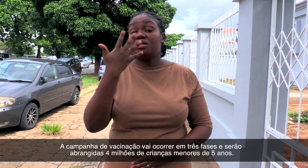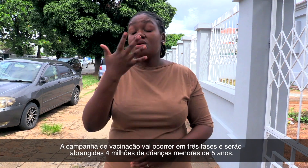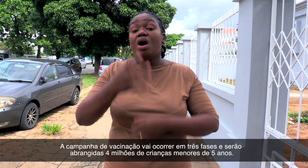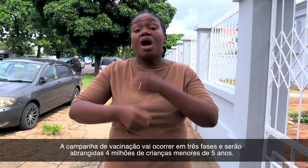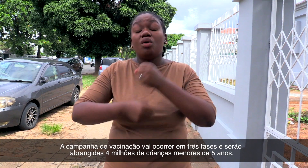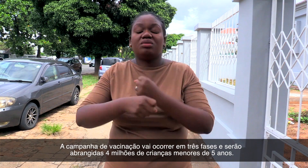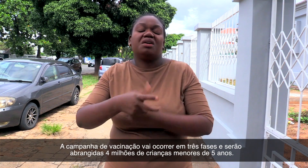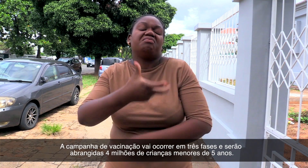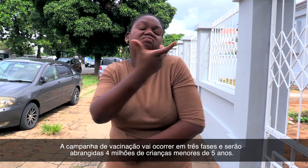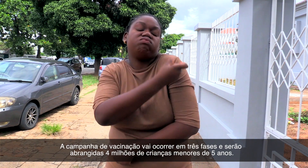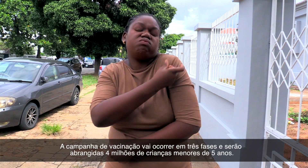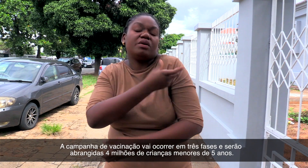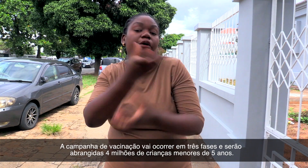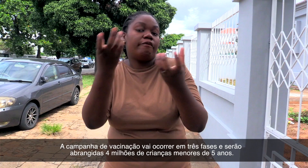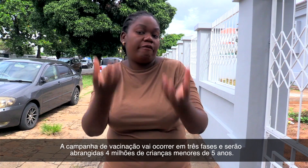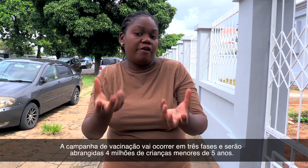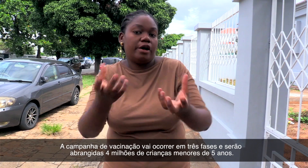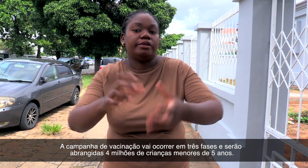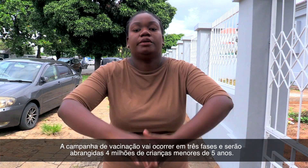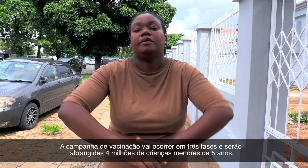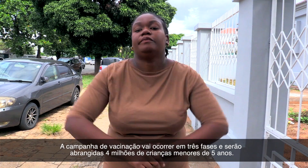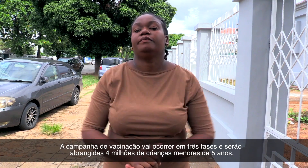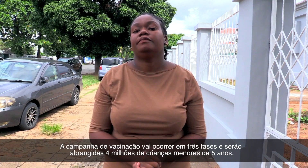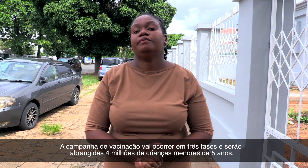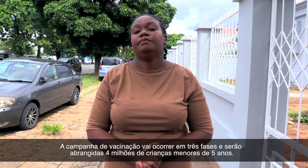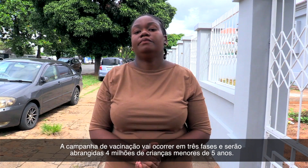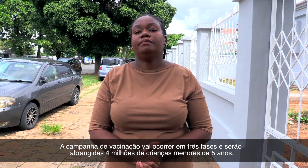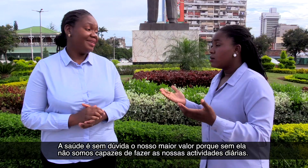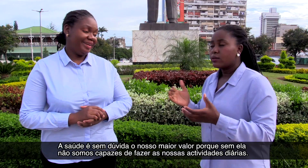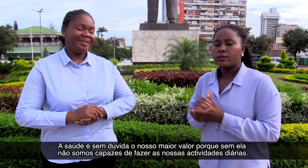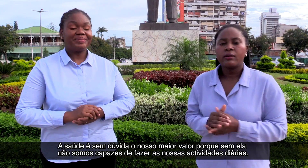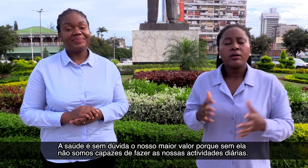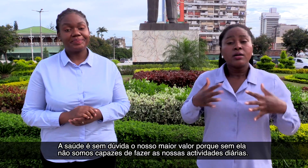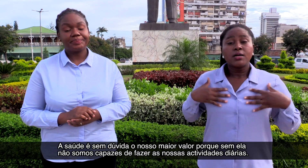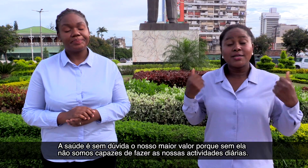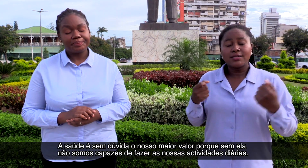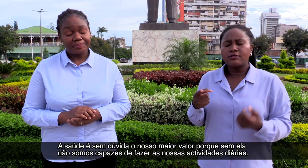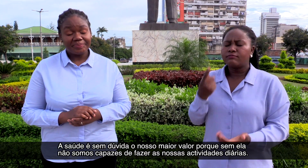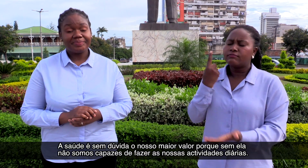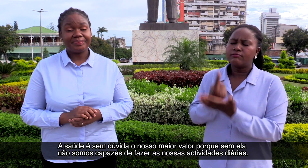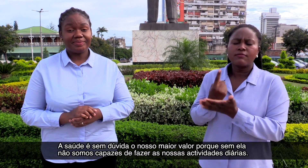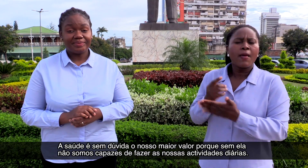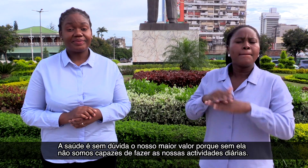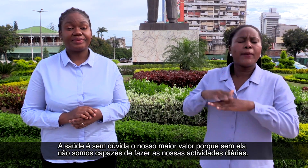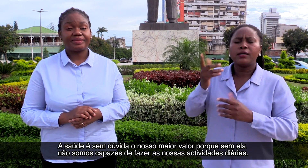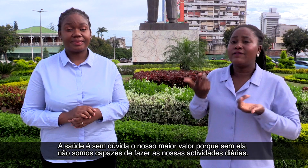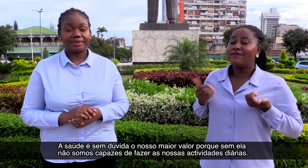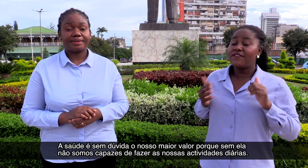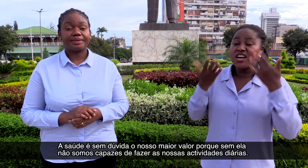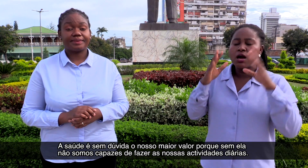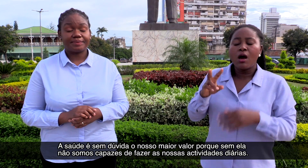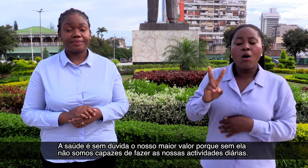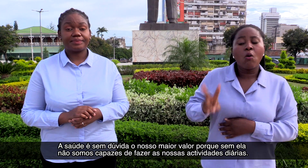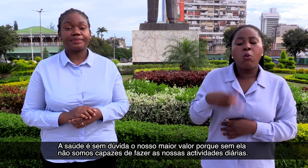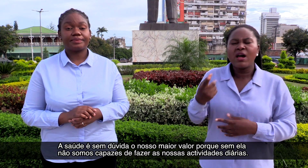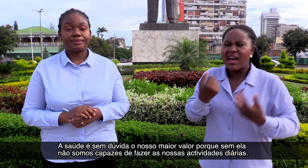serão abrangidas 4 milhões de crianças menores de 5 anos. A saúde é sem dúvidas o nosso